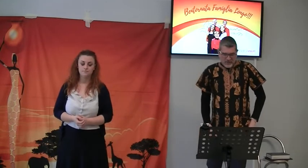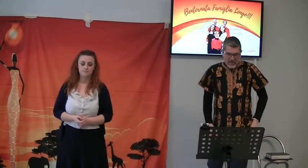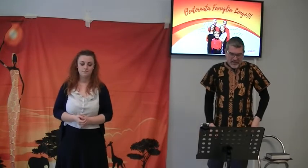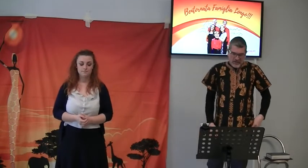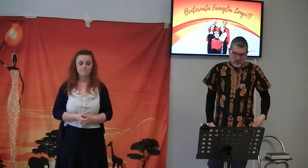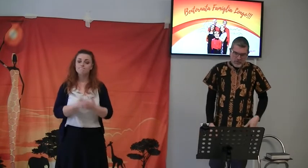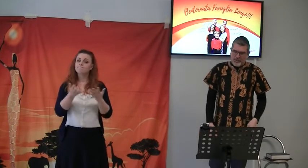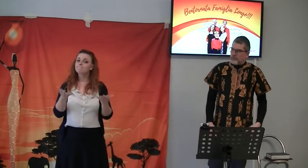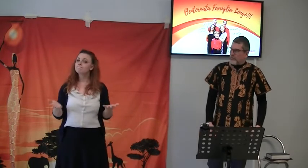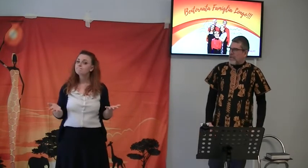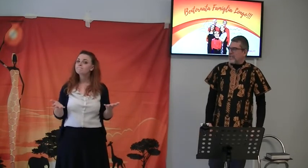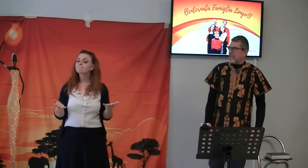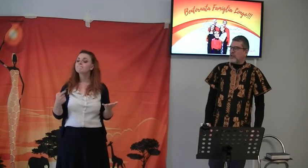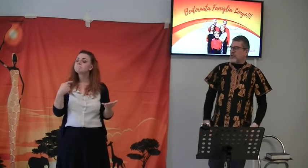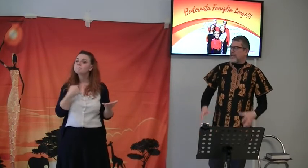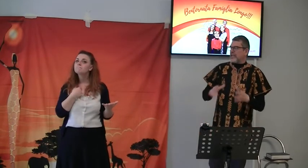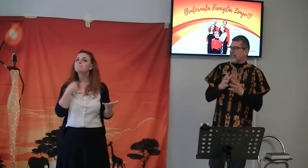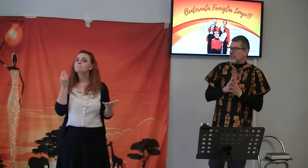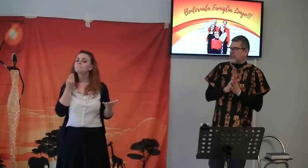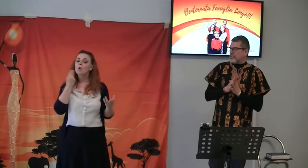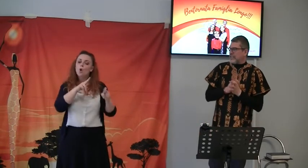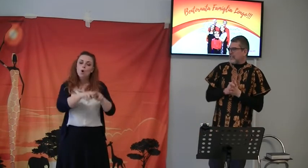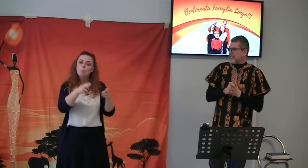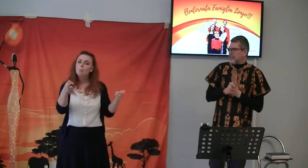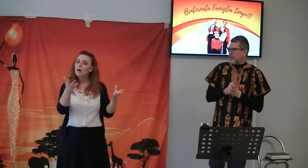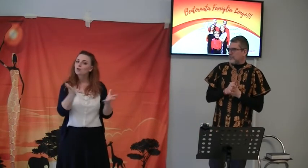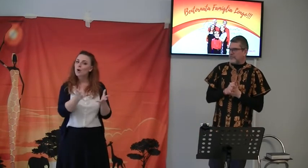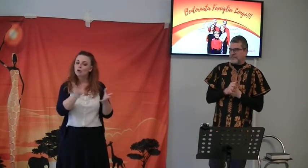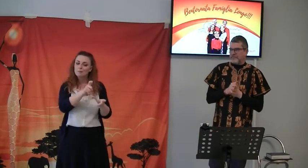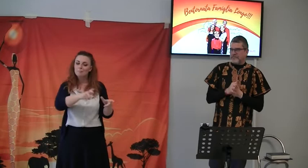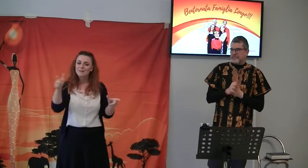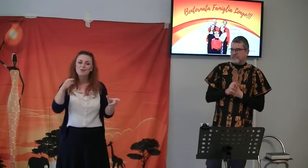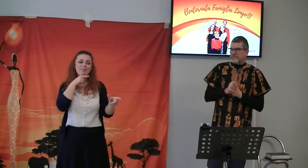E insomma, ho scoperto poi anche che coloro che dicono di credere in Dio,